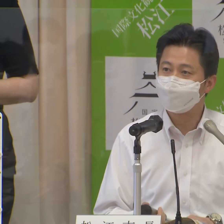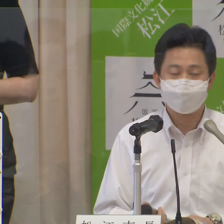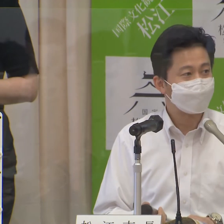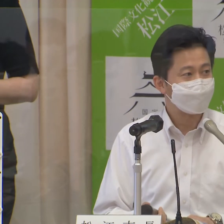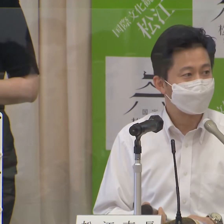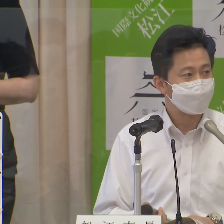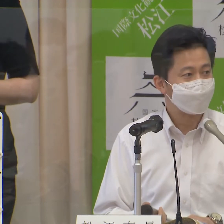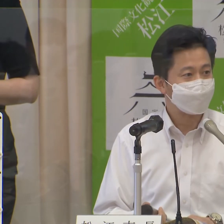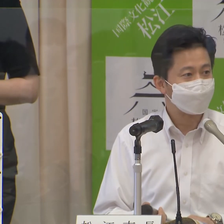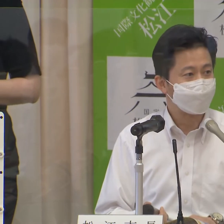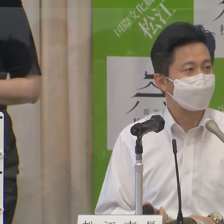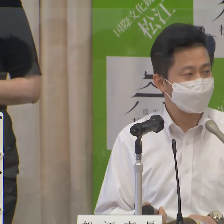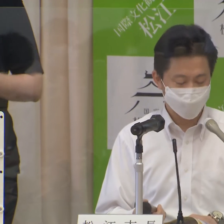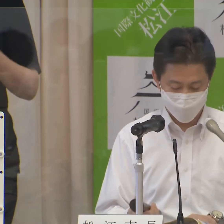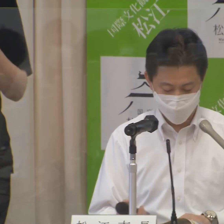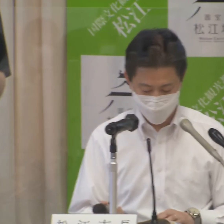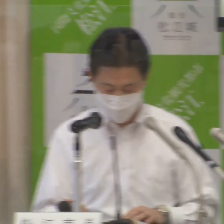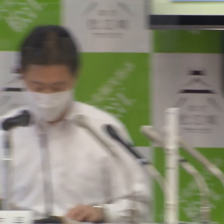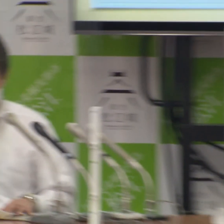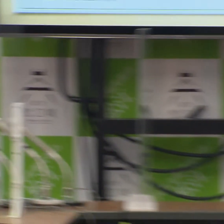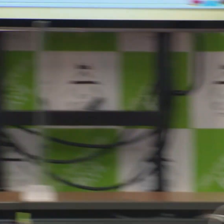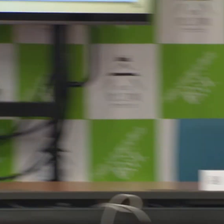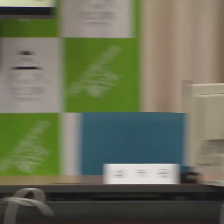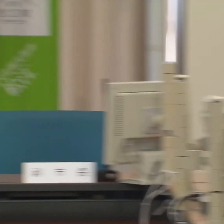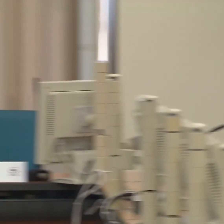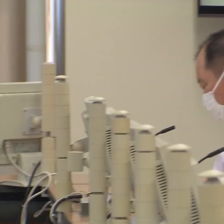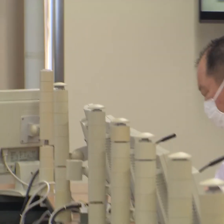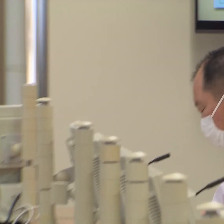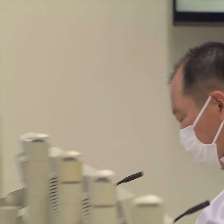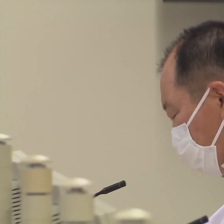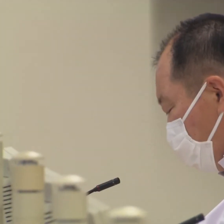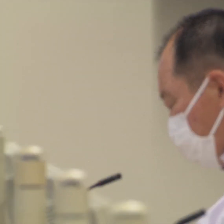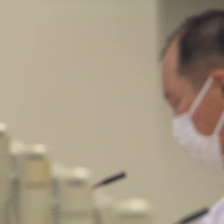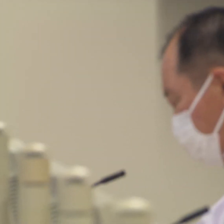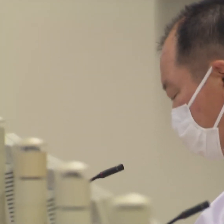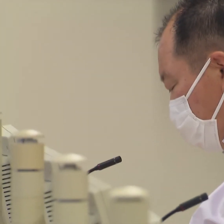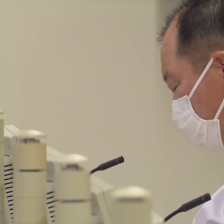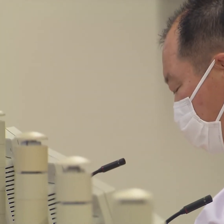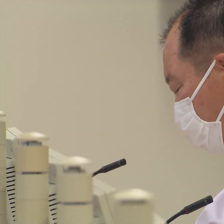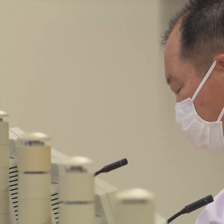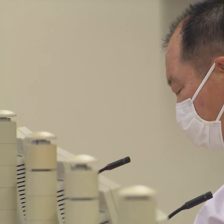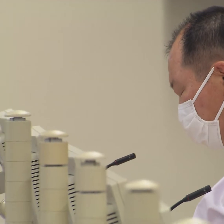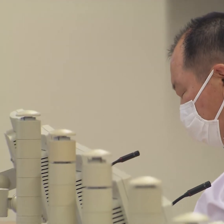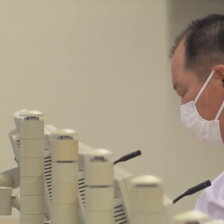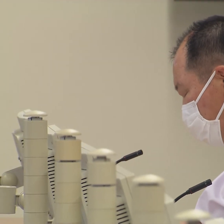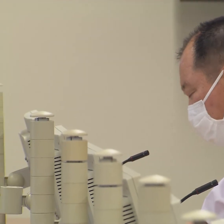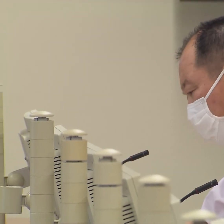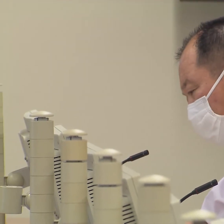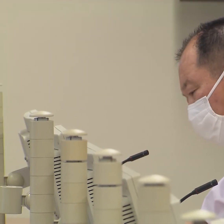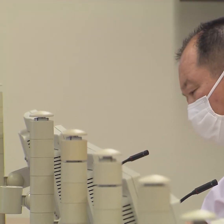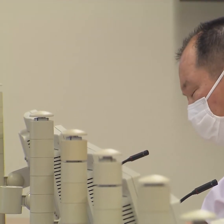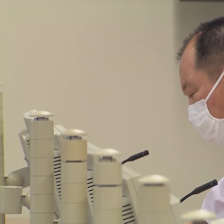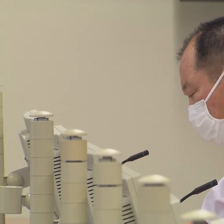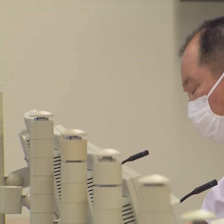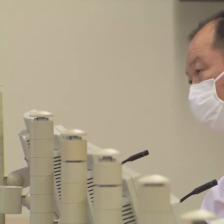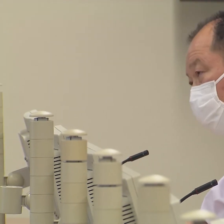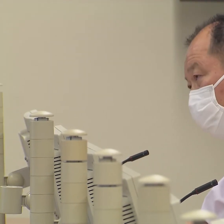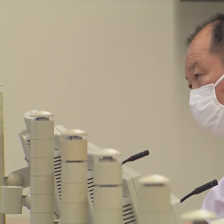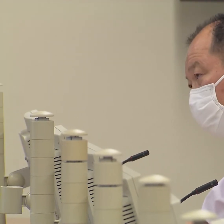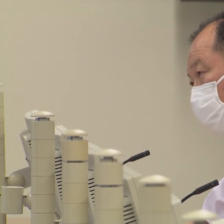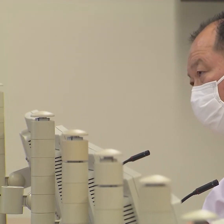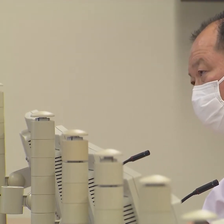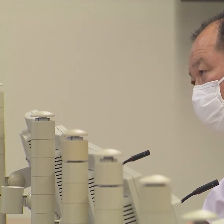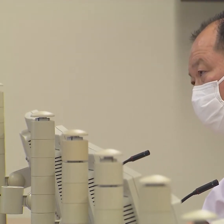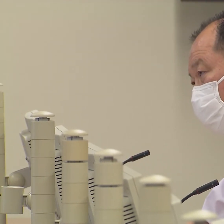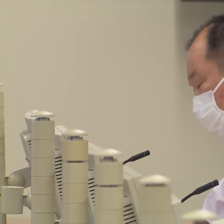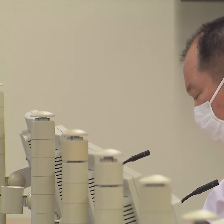はい、まず保健師の応援状況でございますけど、この6名というのは交代で、こっちの保健師50数名お